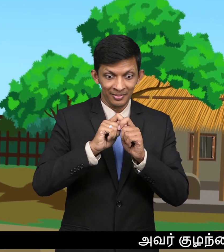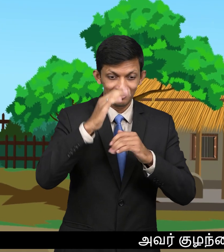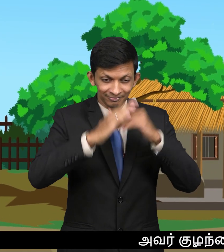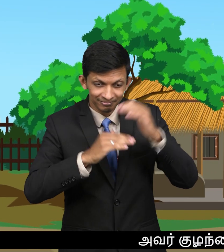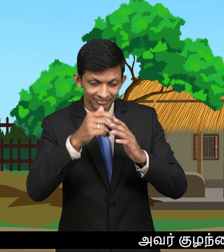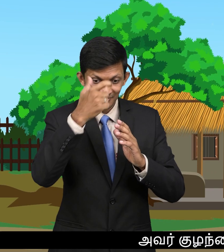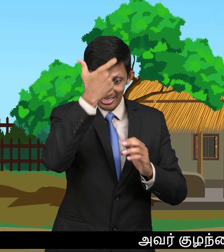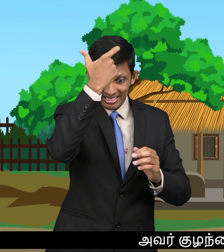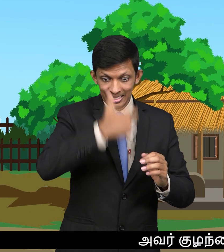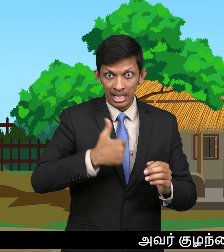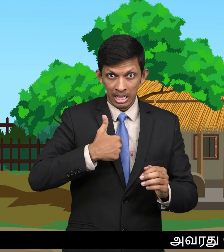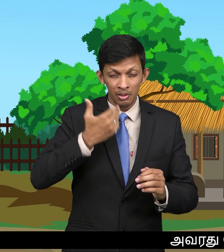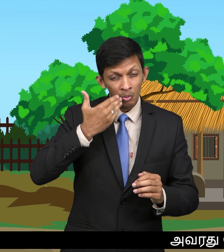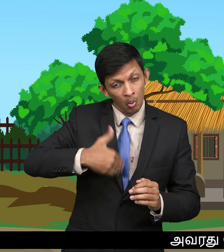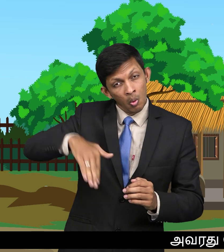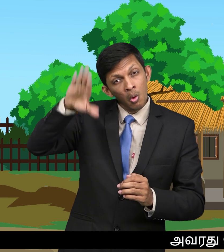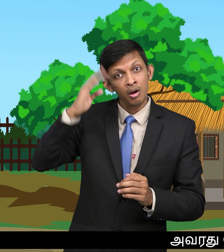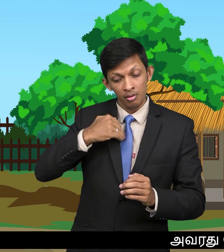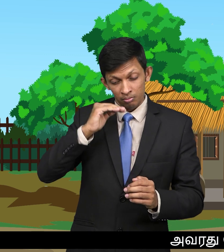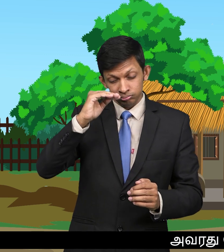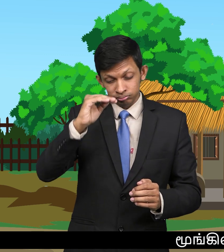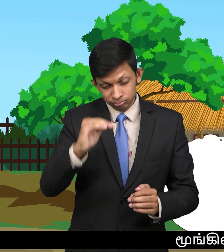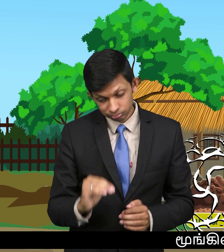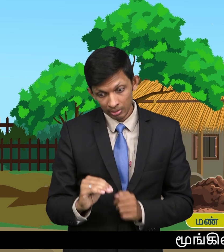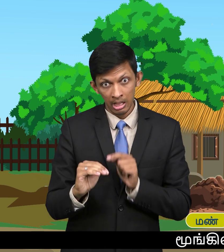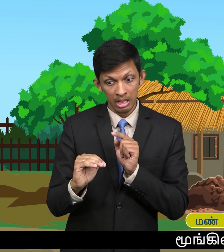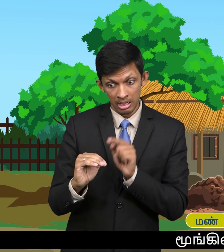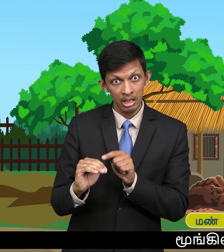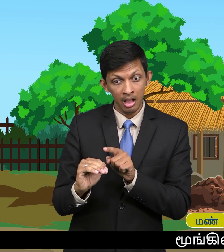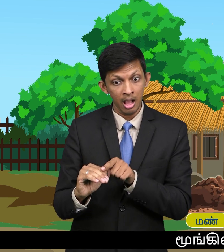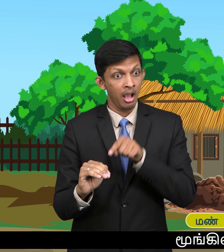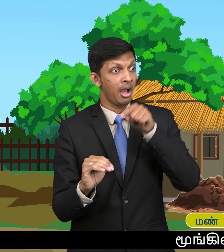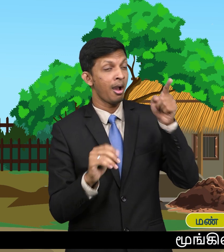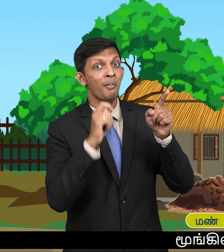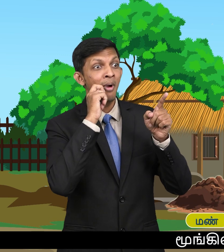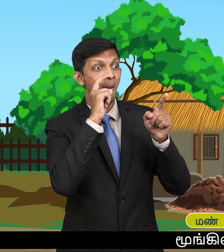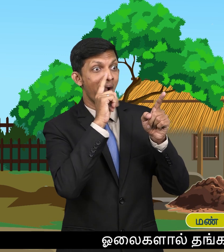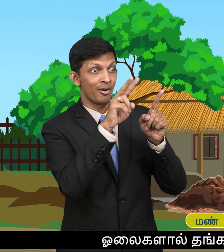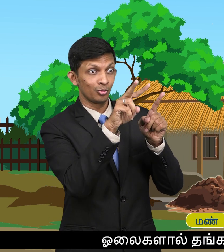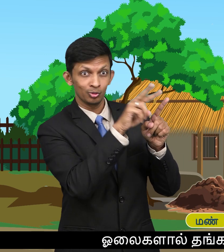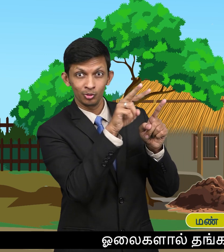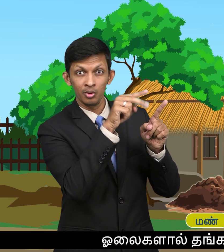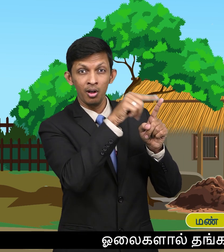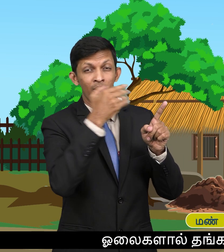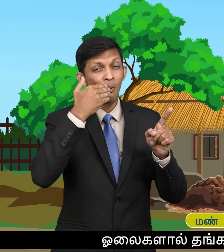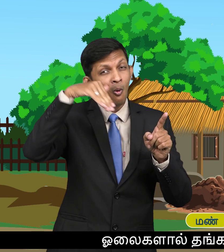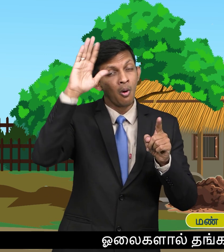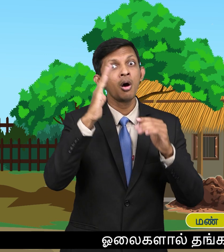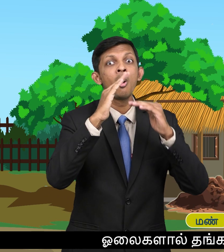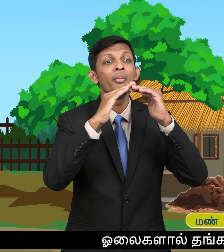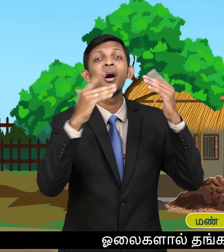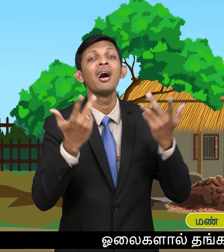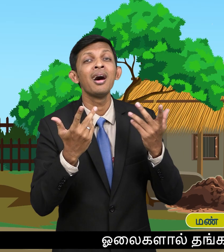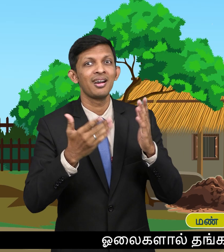அவர் குழந்தையாக இருக்கும்போது அவரது பெற்றோர் மண், மூங்கில் மற்றும் பனை ஓலைகளால் தங்கள்